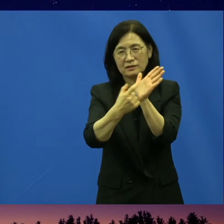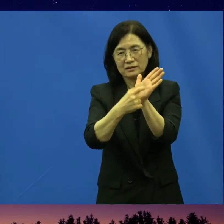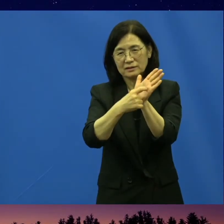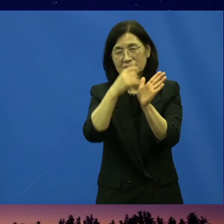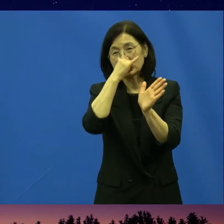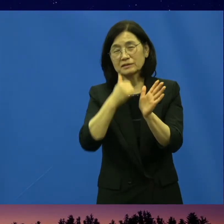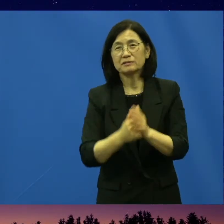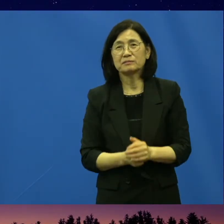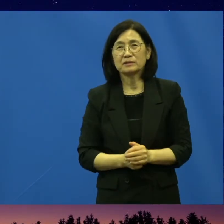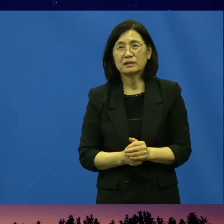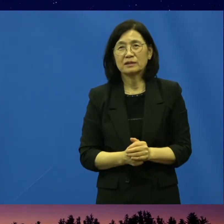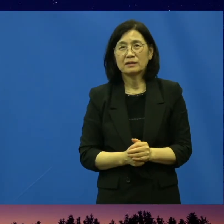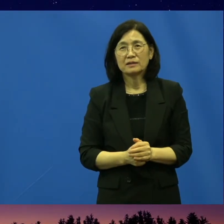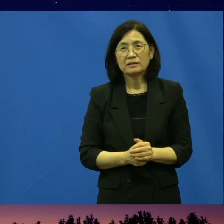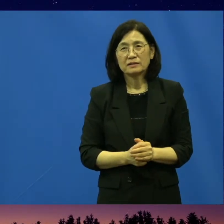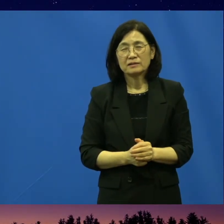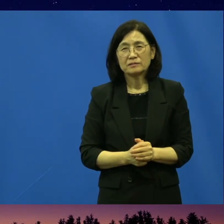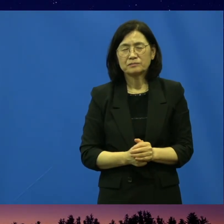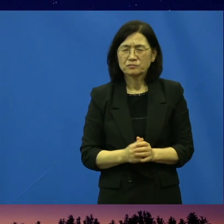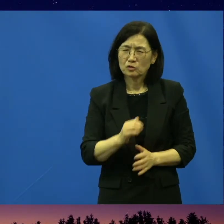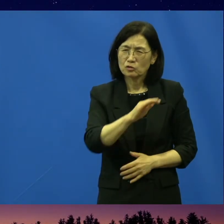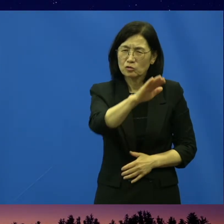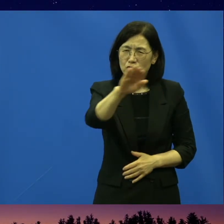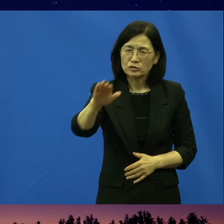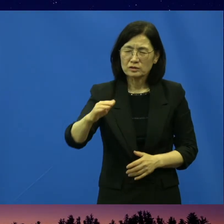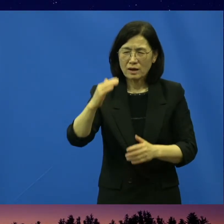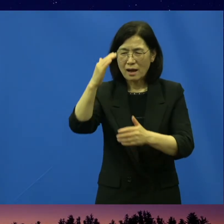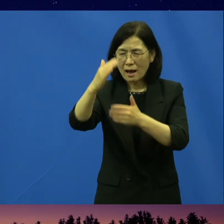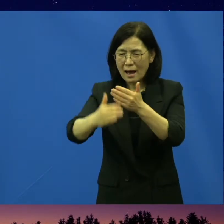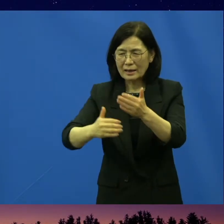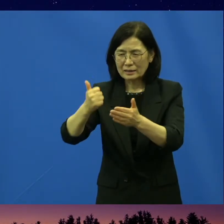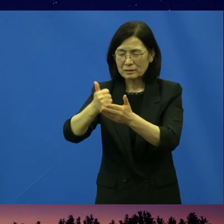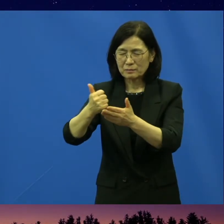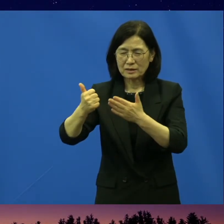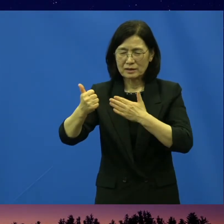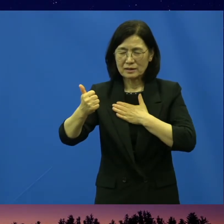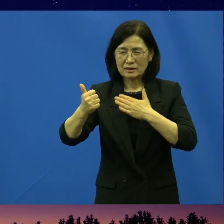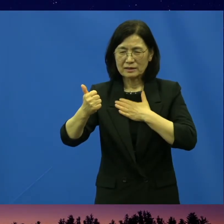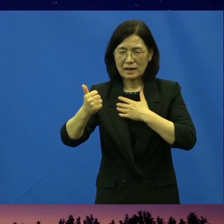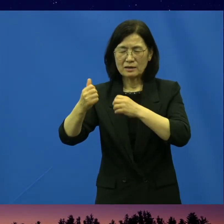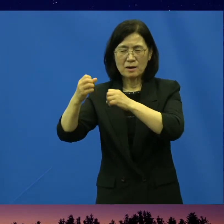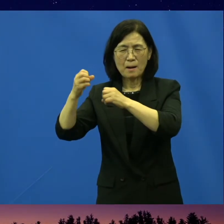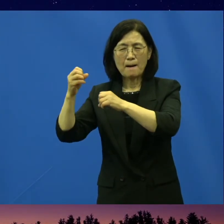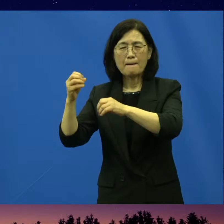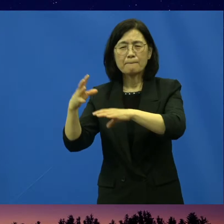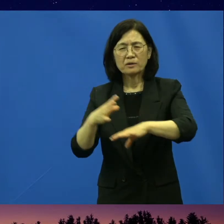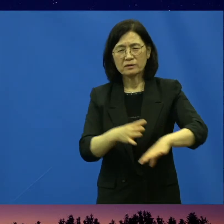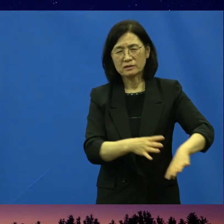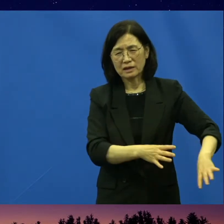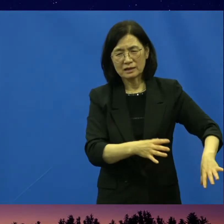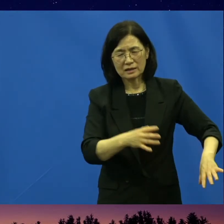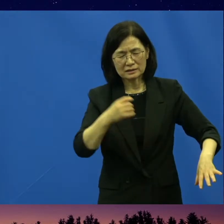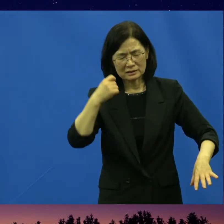문제는 종종 우리가 하나님이 나를 버렸다고 느끼는 감정이에요. 여러분, 두려움은 감정이거든요.